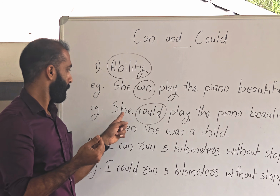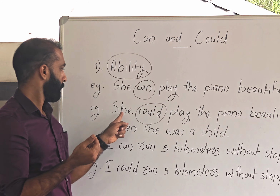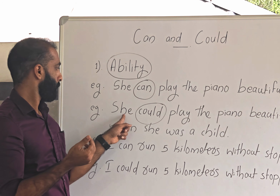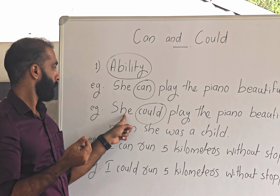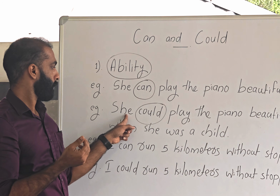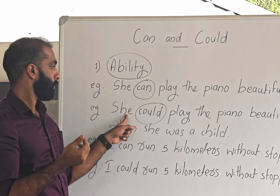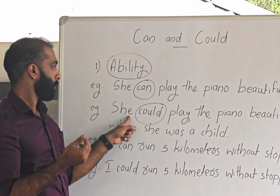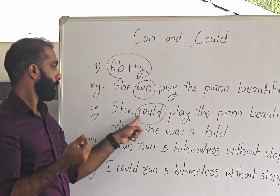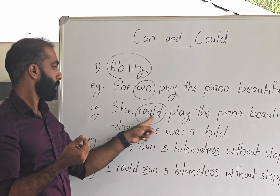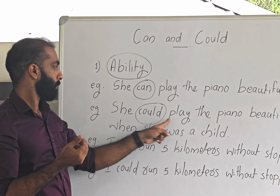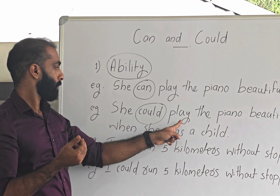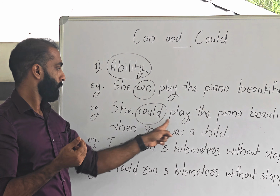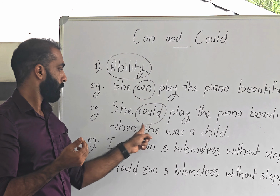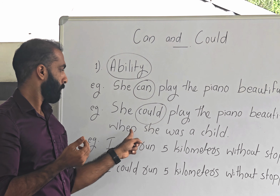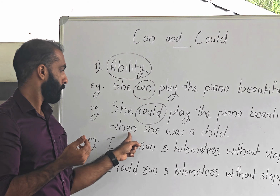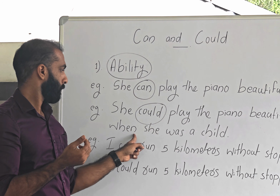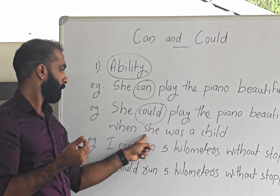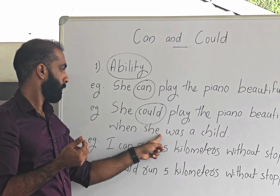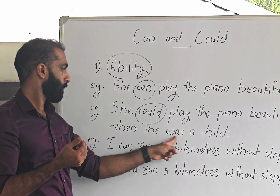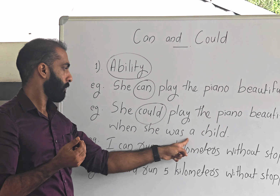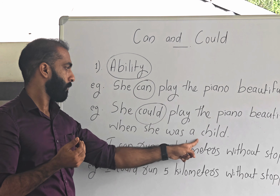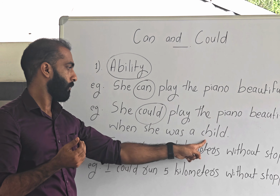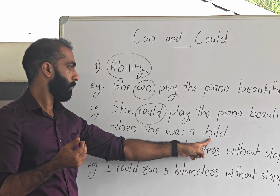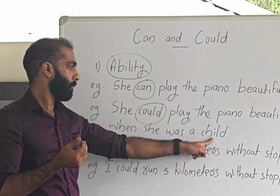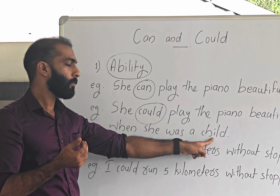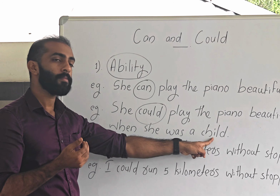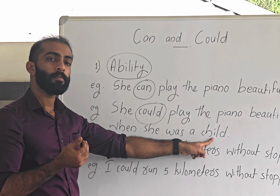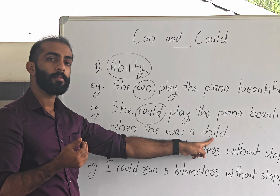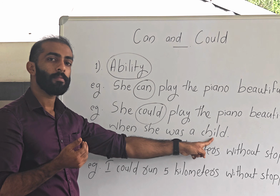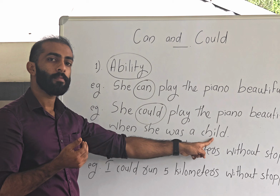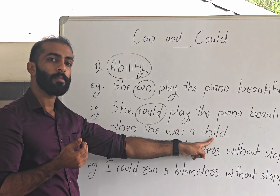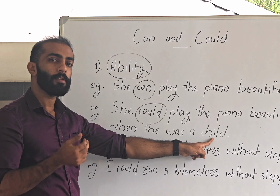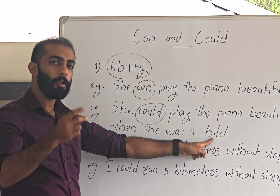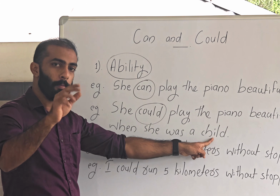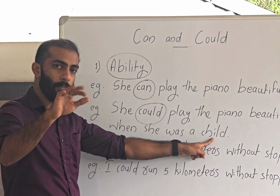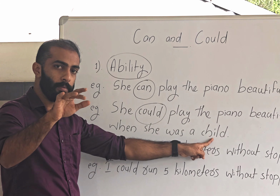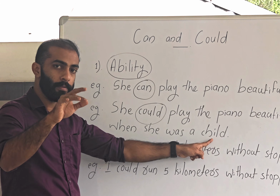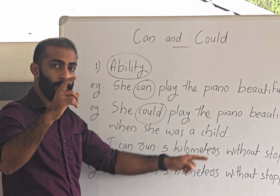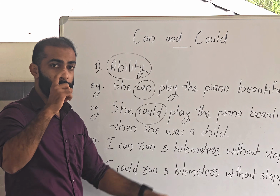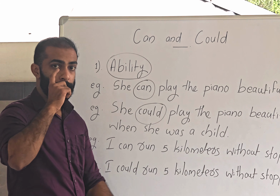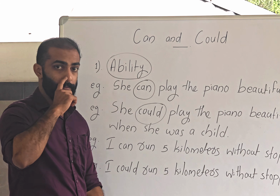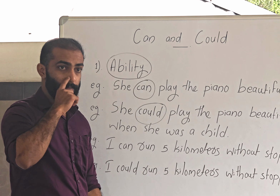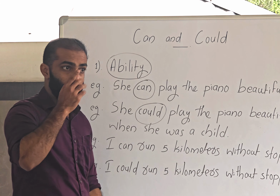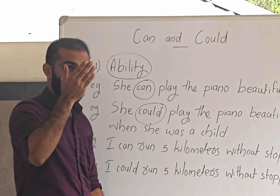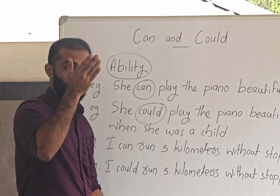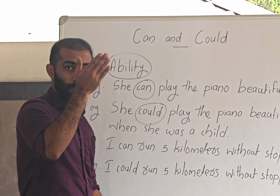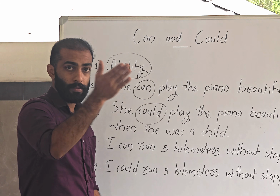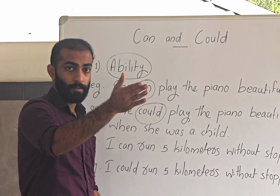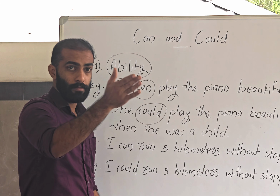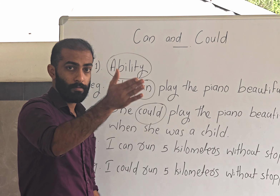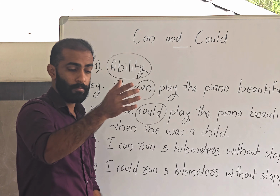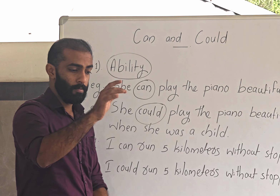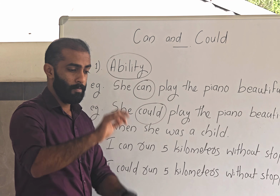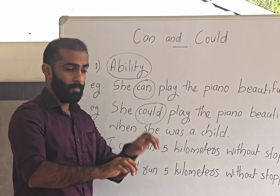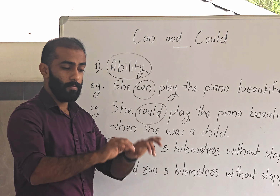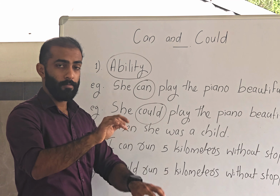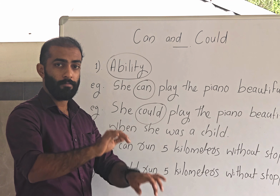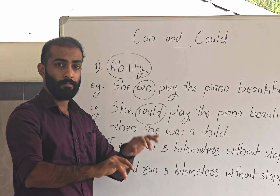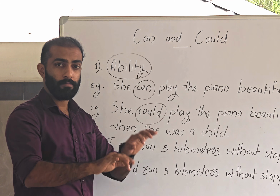എന്താണ്? ആ പെൺകുട്ടിക്ക് പിയാനോ വളരെ മനോഹരമായിട്ട് വായിക്കാൻ കഴിയും. എപ്പോഴാണത്? പണ്ട് ആ കുട്ടി